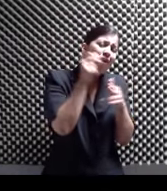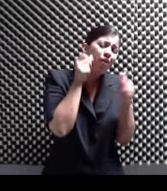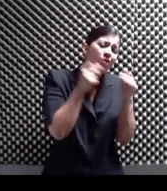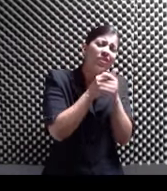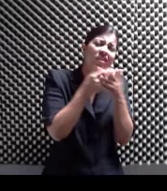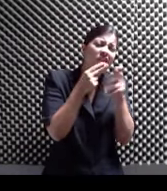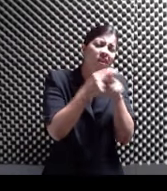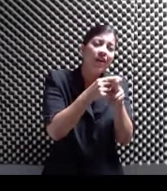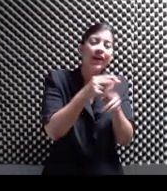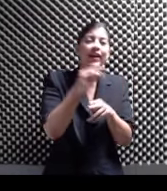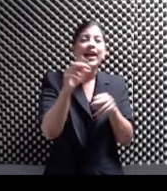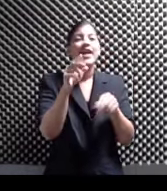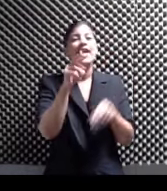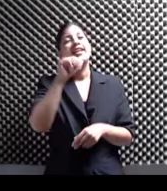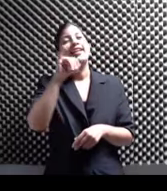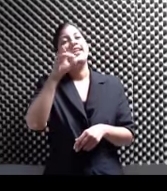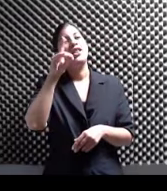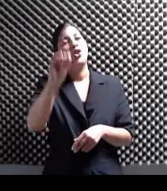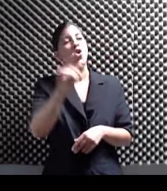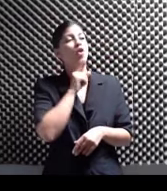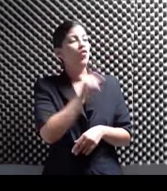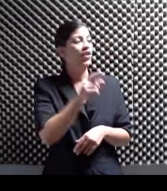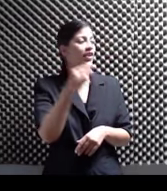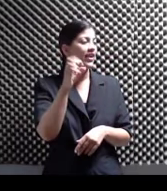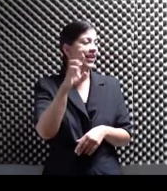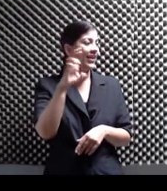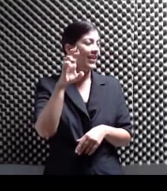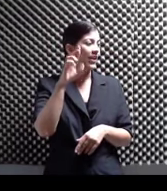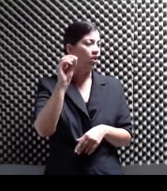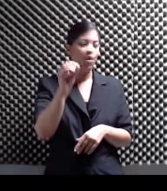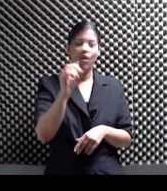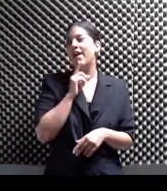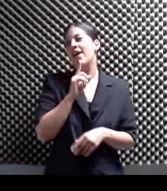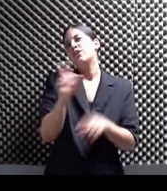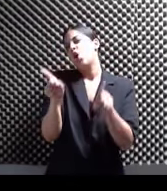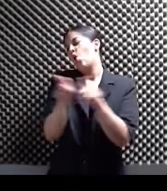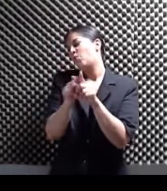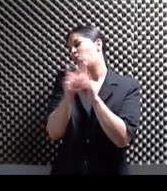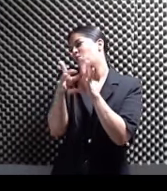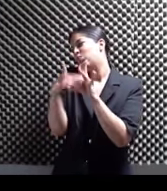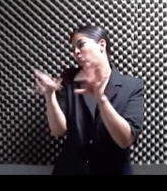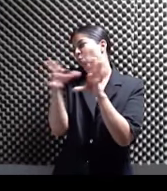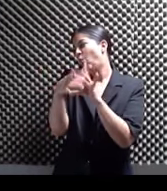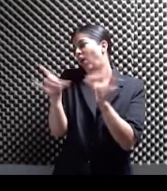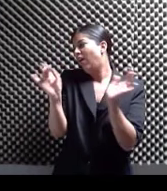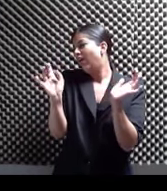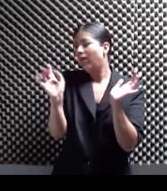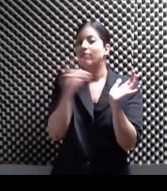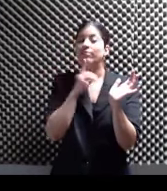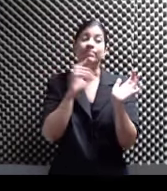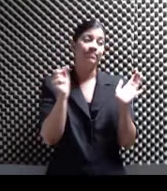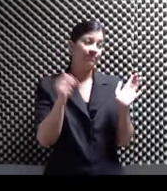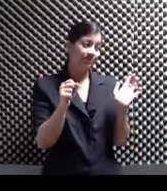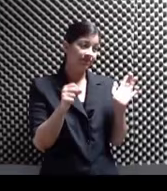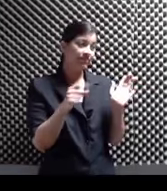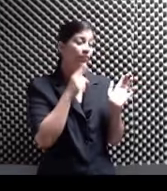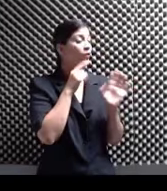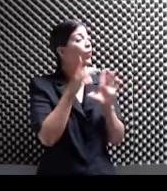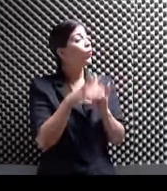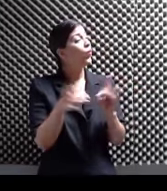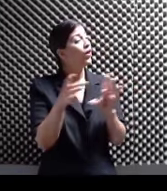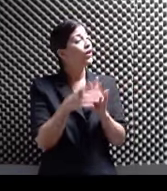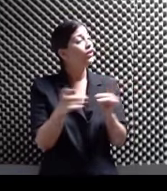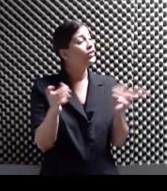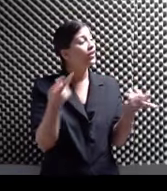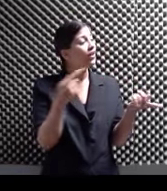del guerrero. Okay. Esto parece como el intro de un cuento o algo así. Pero suena mira, curioso. El cuento, ¿verdad? Ajá. Es el